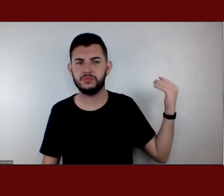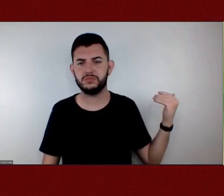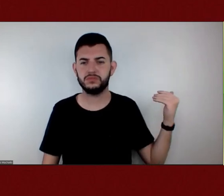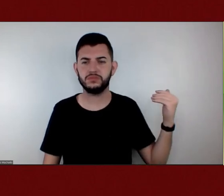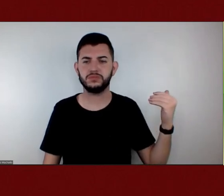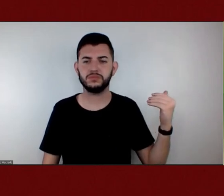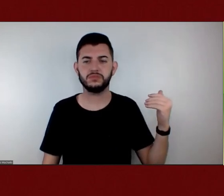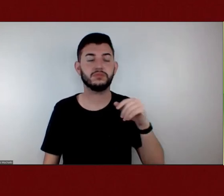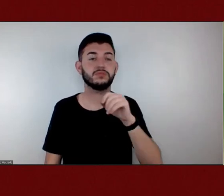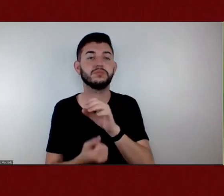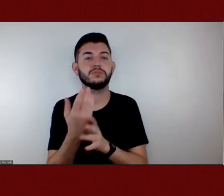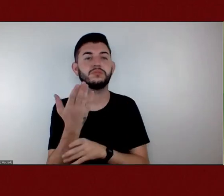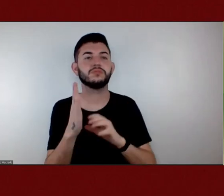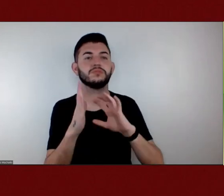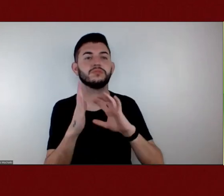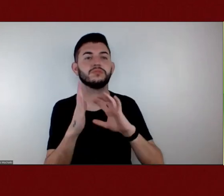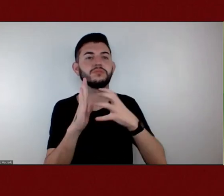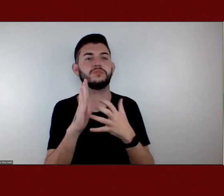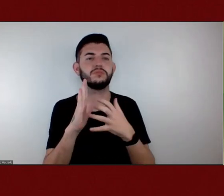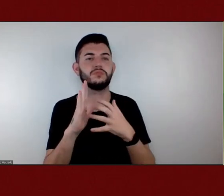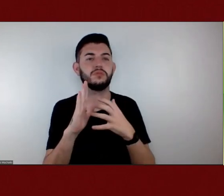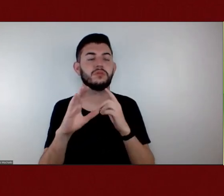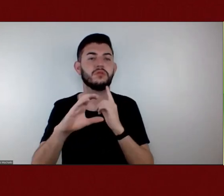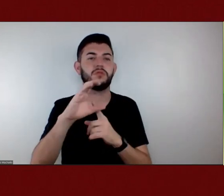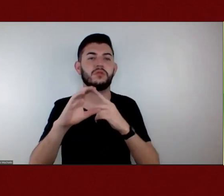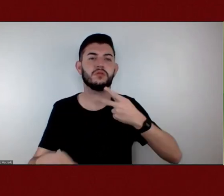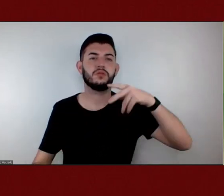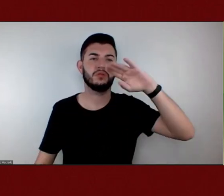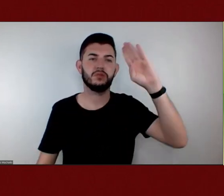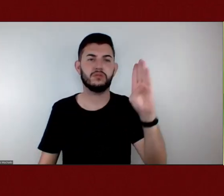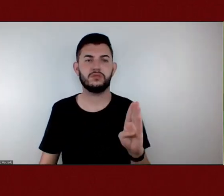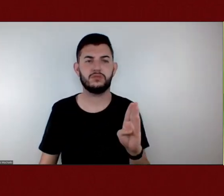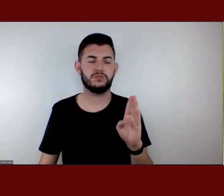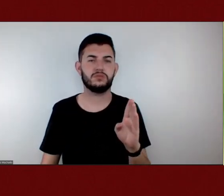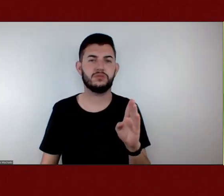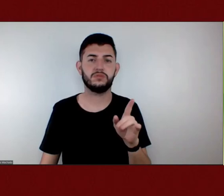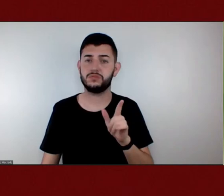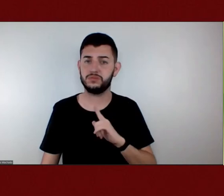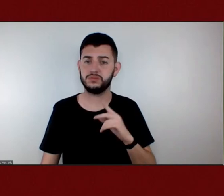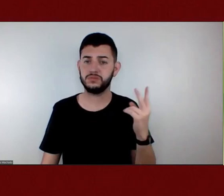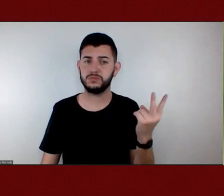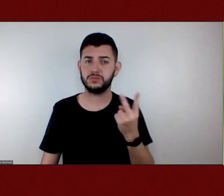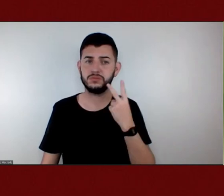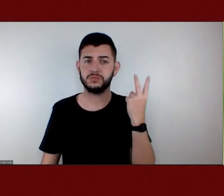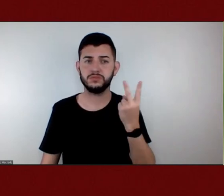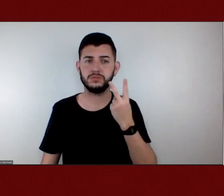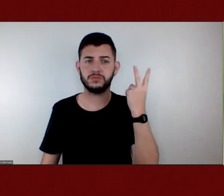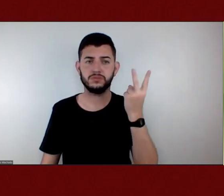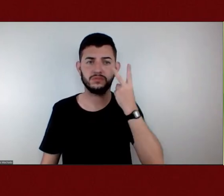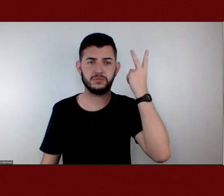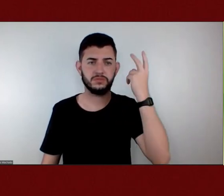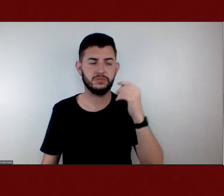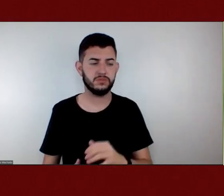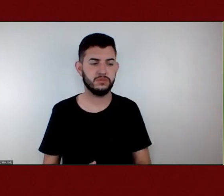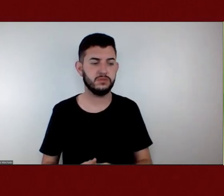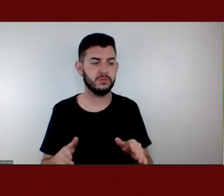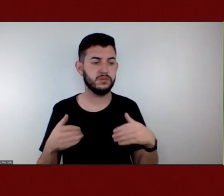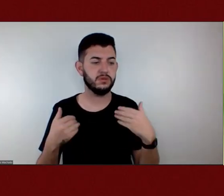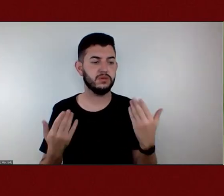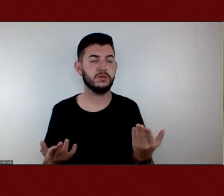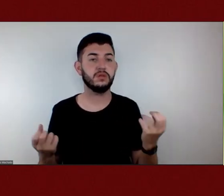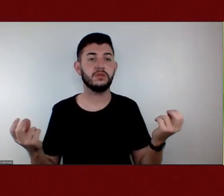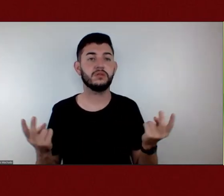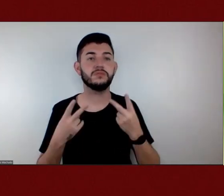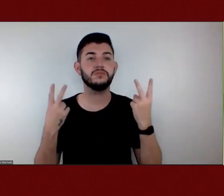fundou um Partido Comunista Brasileiro tinha valores. E esses valores